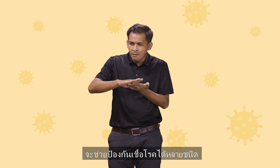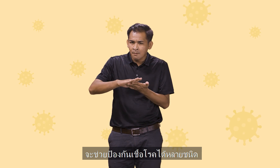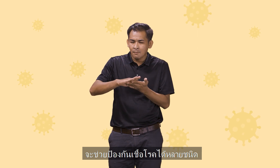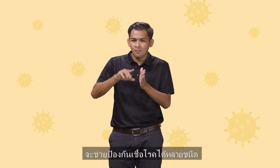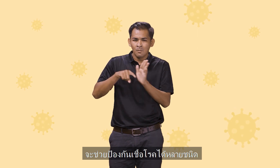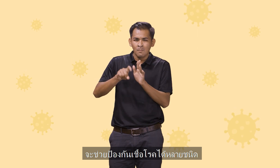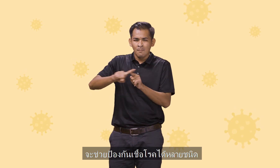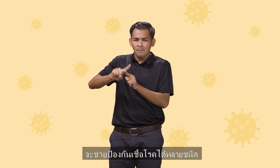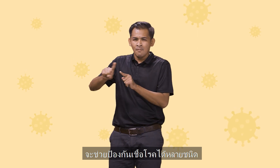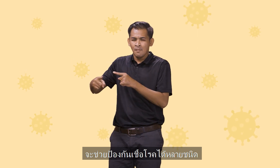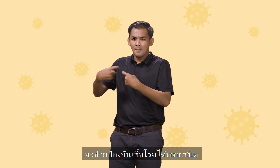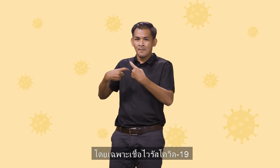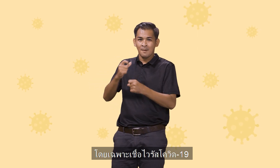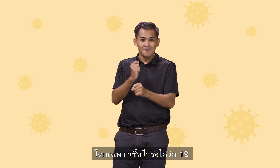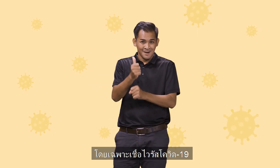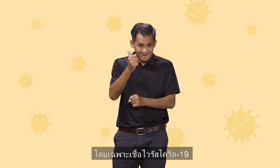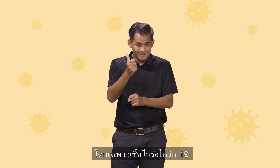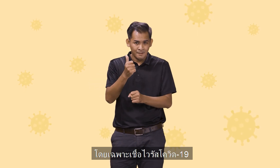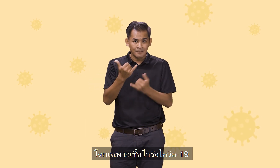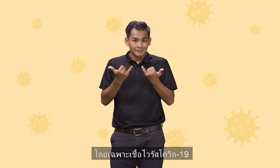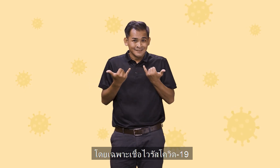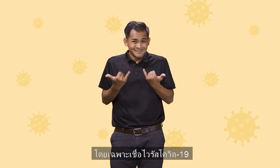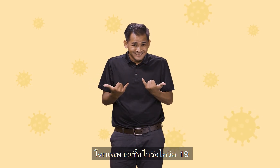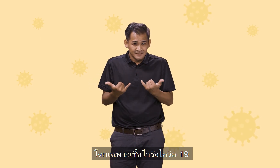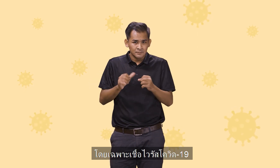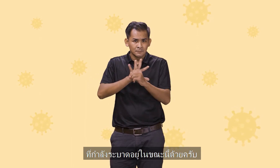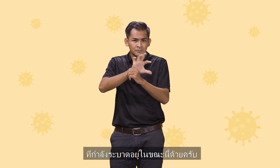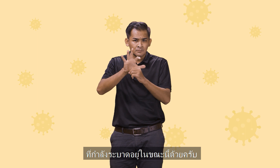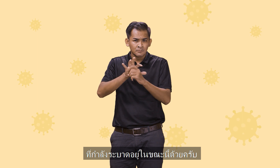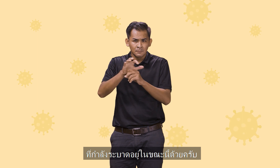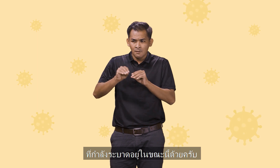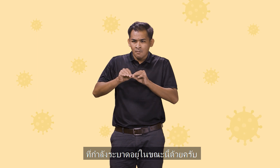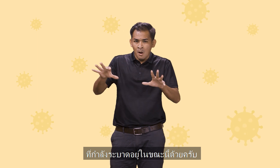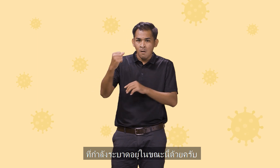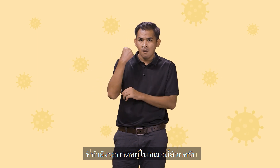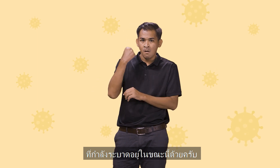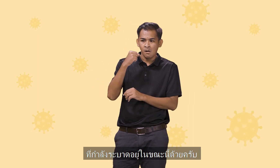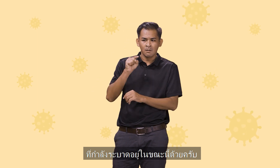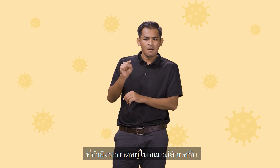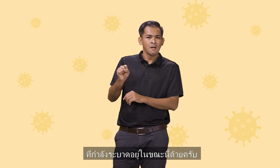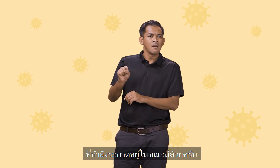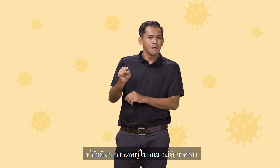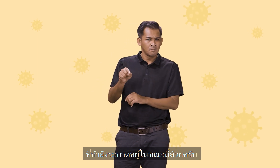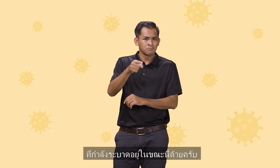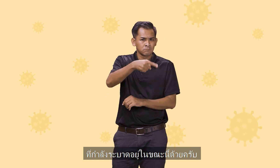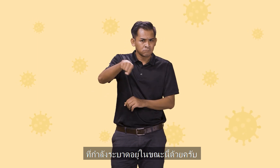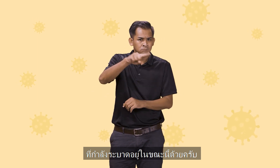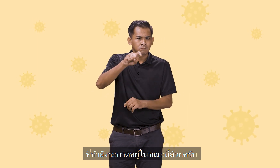ดโดยเฉพาะเชื้อไวรัสโควิด-19 ที่กำลังระบาดอยู่ในขณะนี้ด้วยครับ